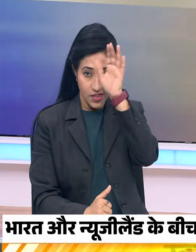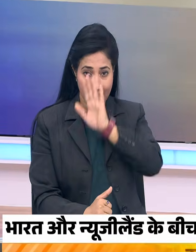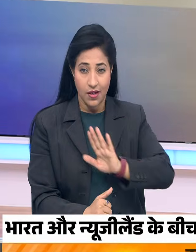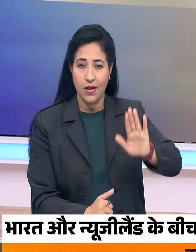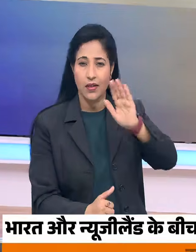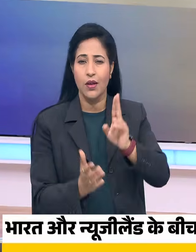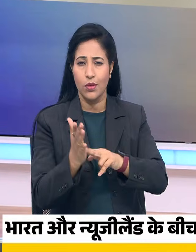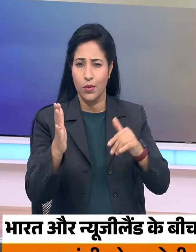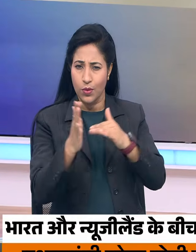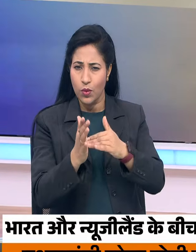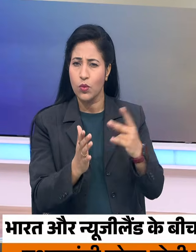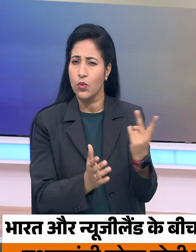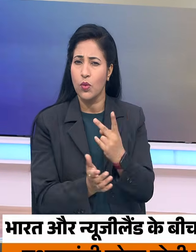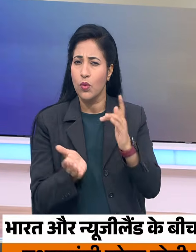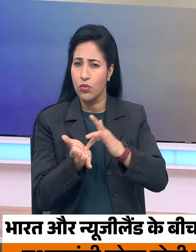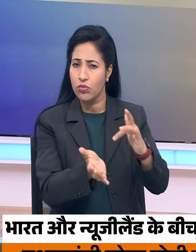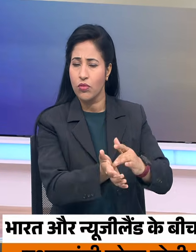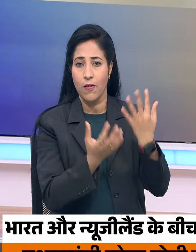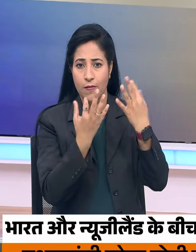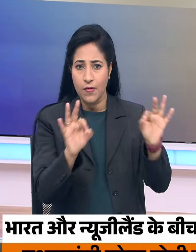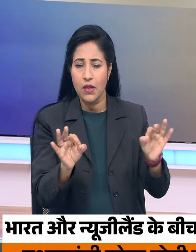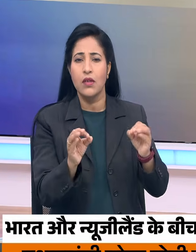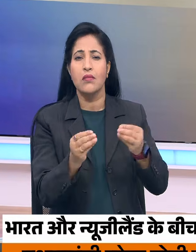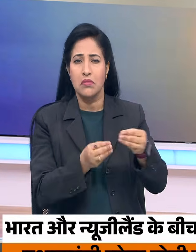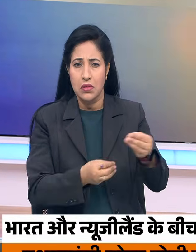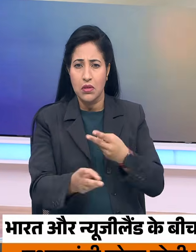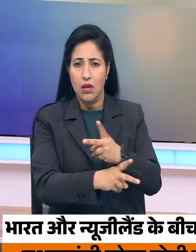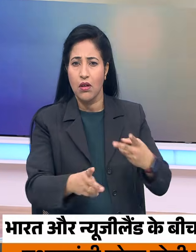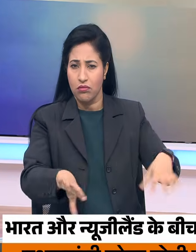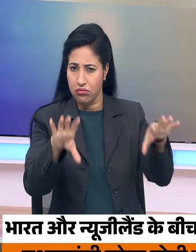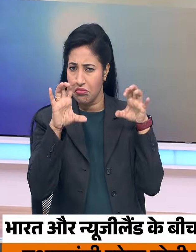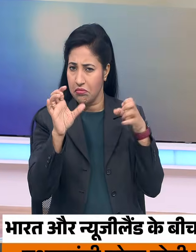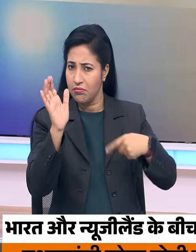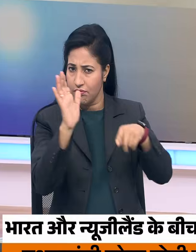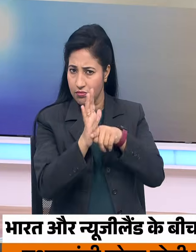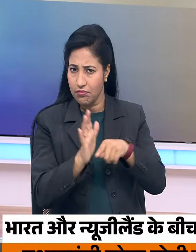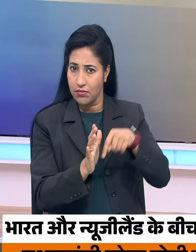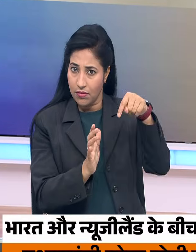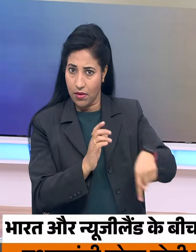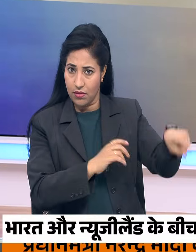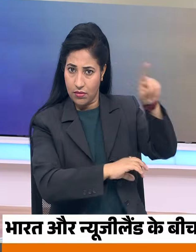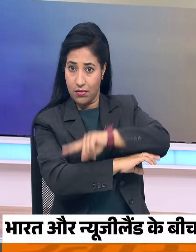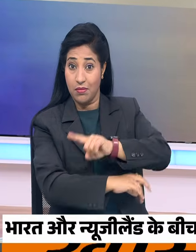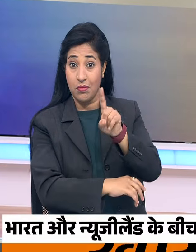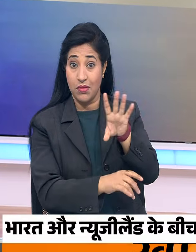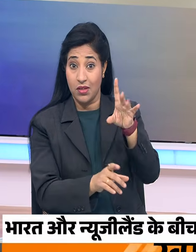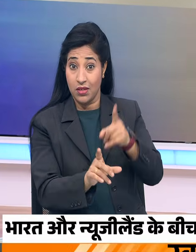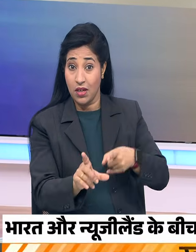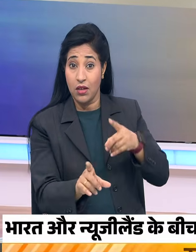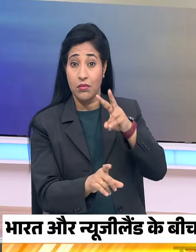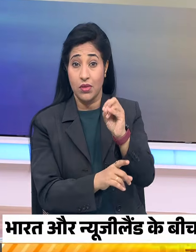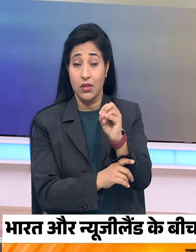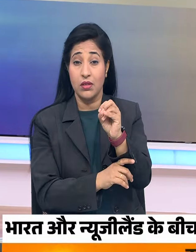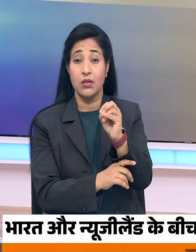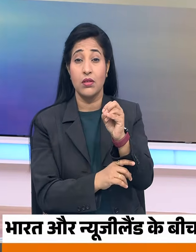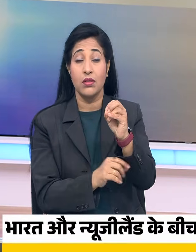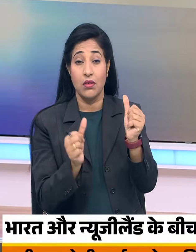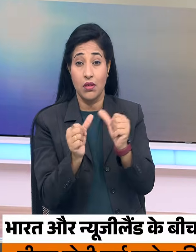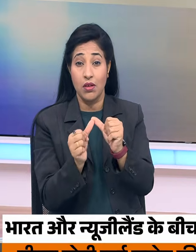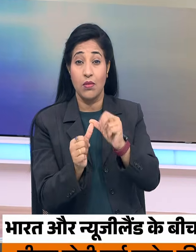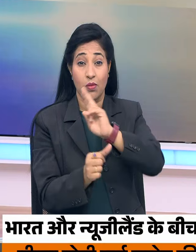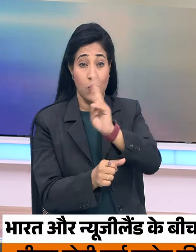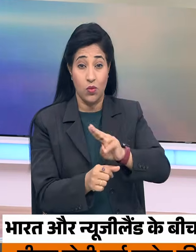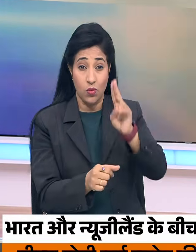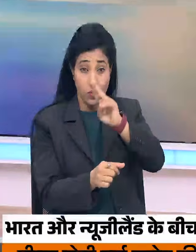भारत और न्यूजीलैंड के बीच मुक्त व्यापार समझौते पर हस्ताक्षर आज। अगले 15 सालों में 20 अरब डॉलर का भारत में